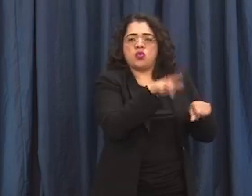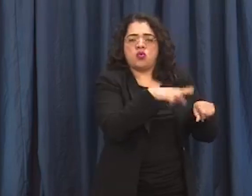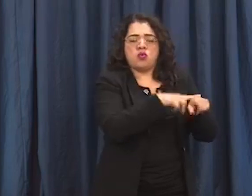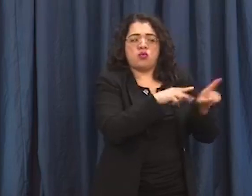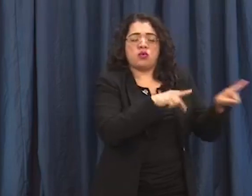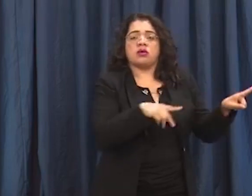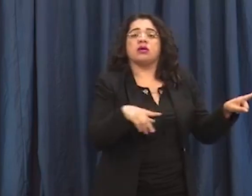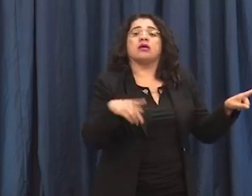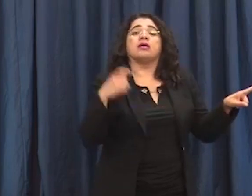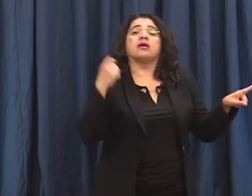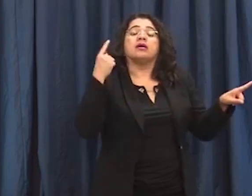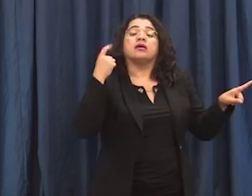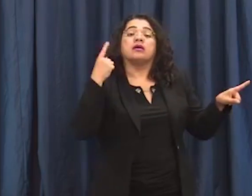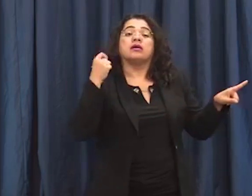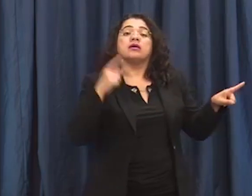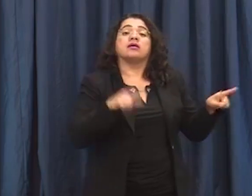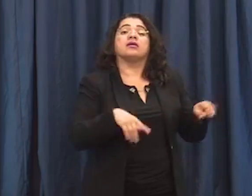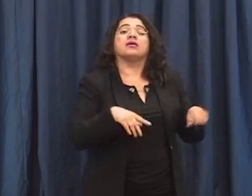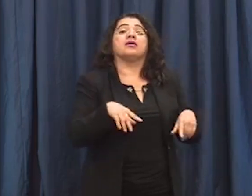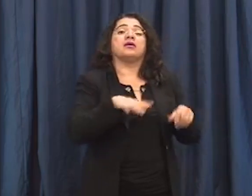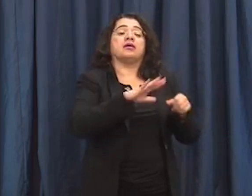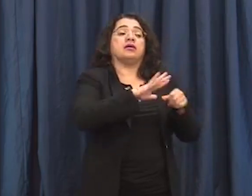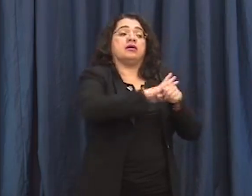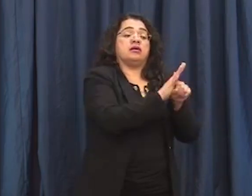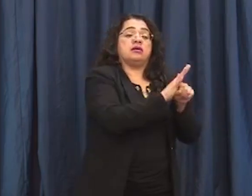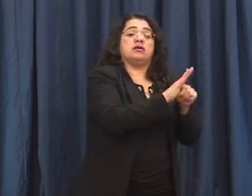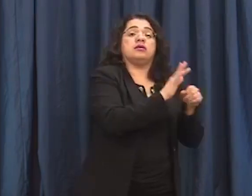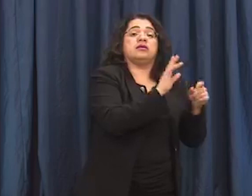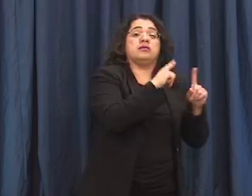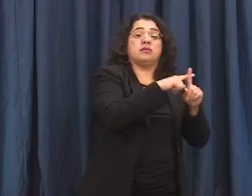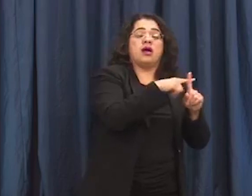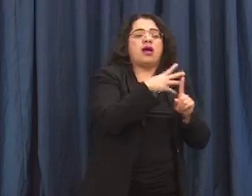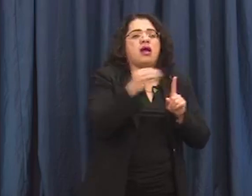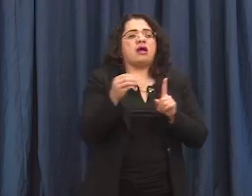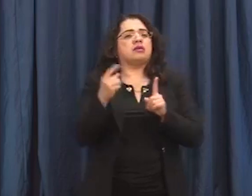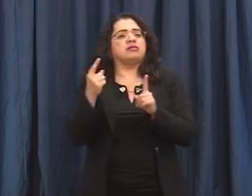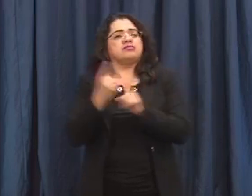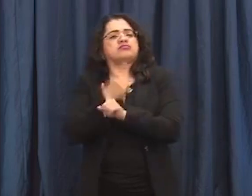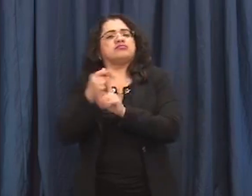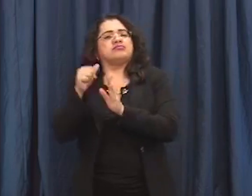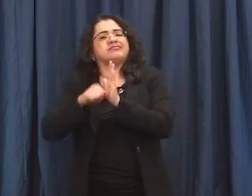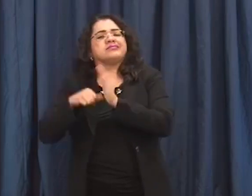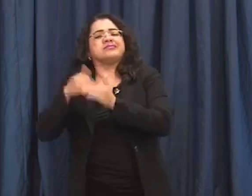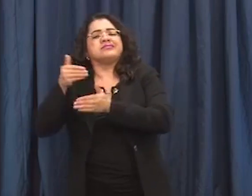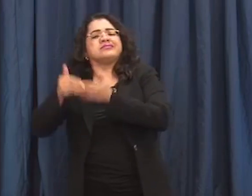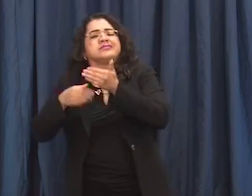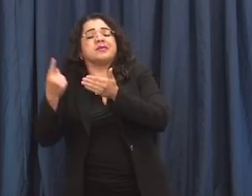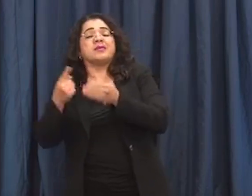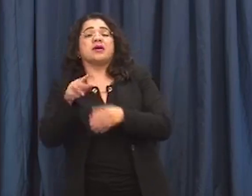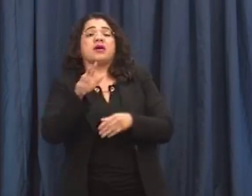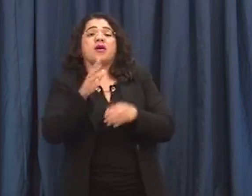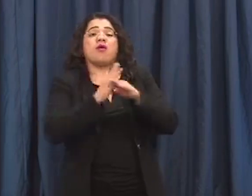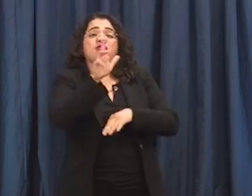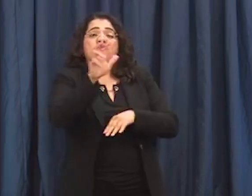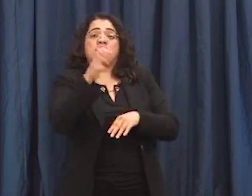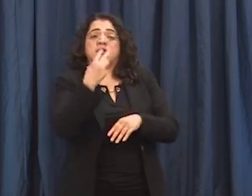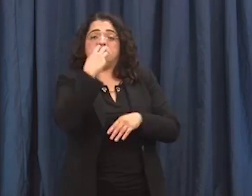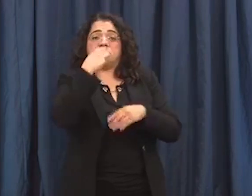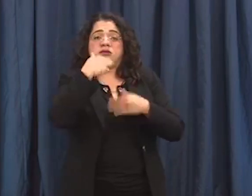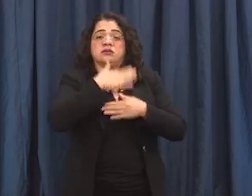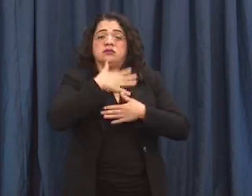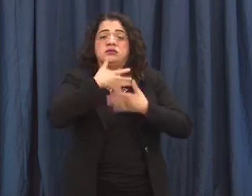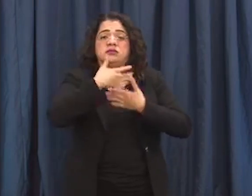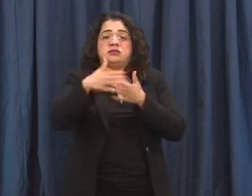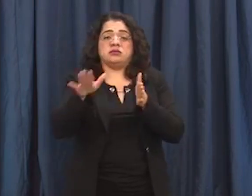no incluye nuestras camas de sobreextensión. Tenemos más de 300 ventiladores. Solo alrededor